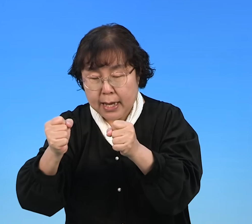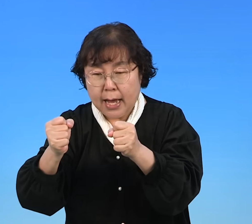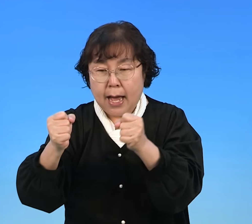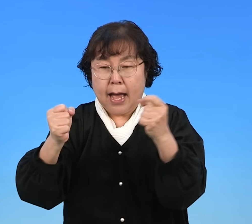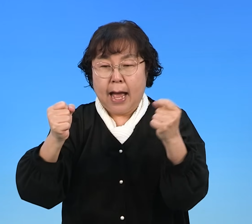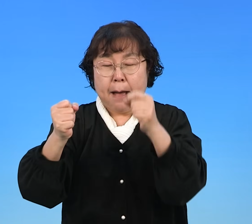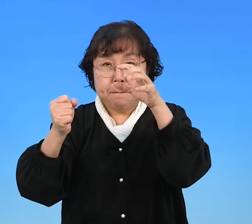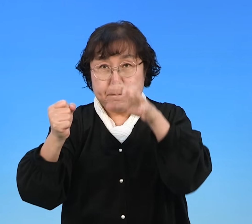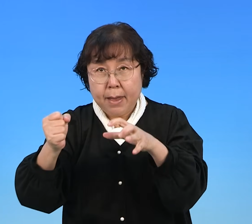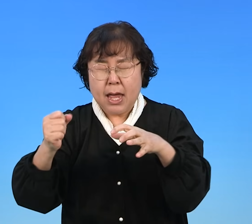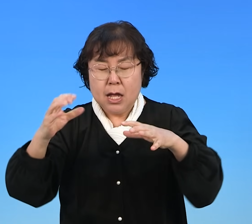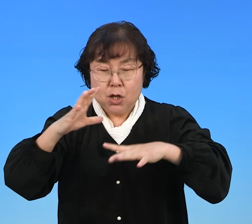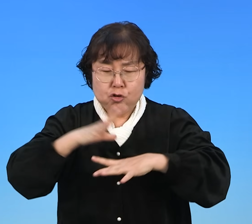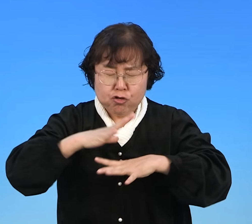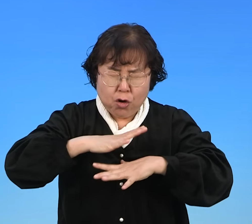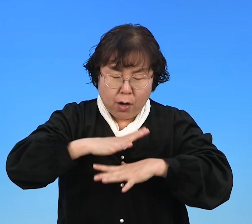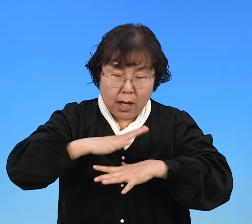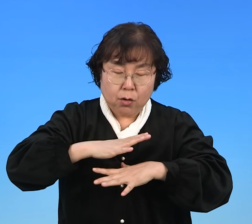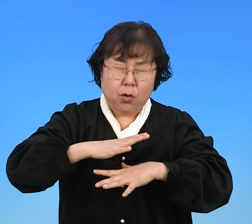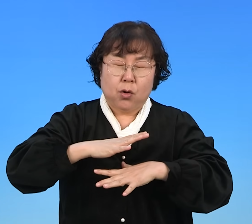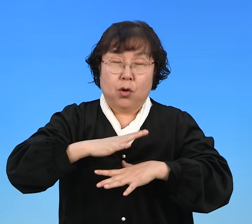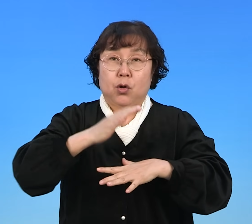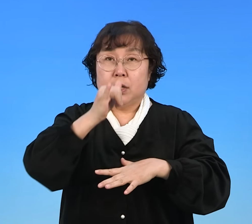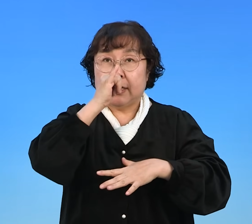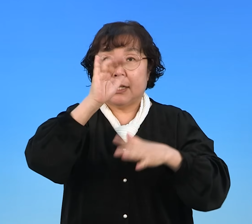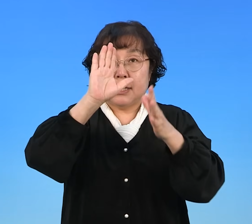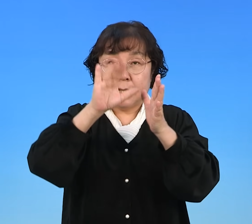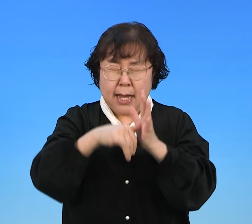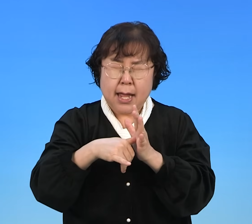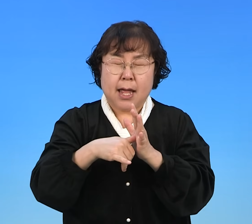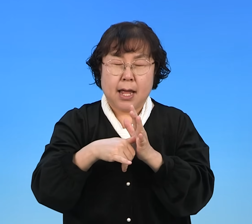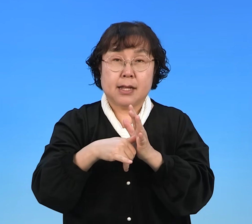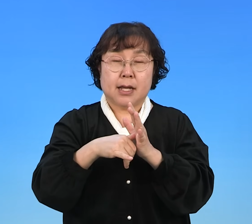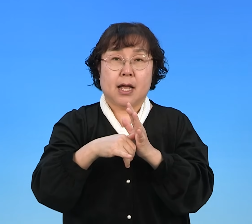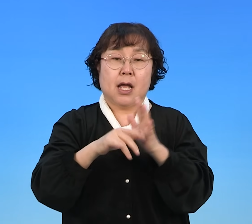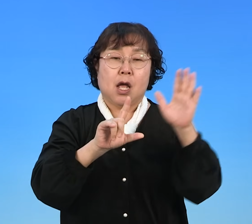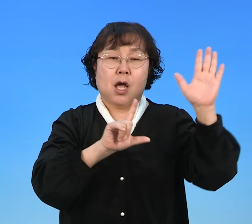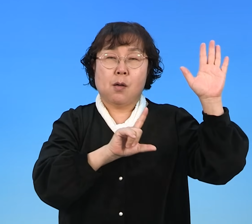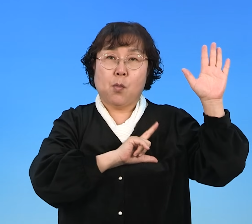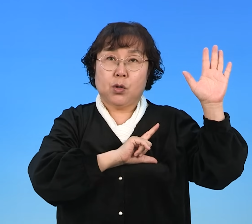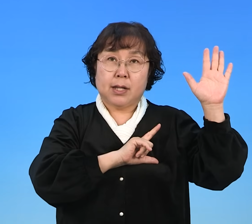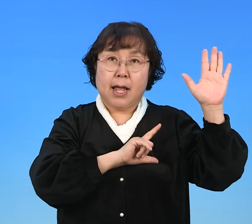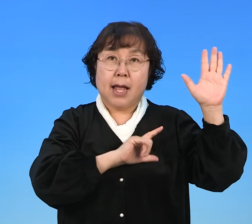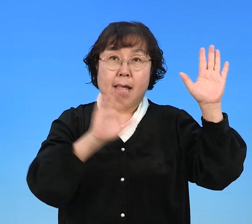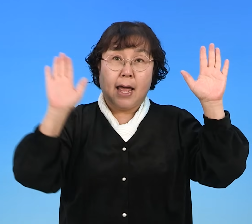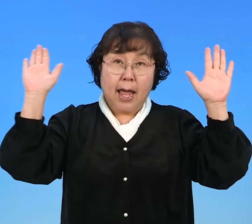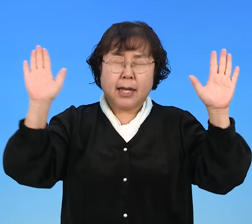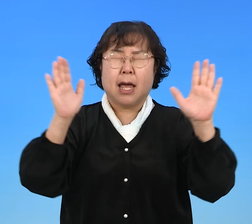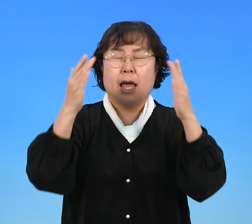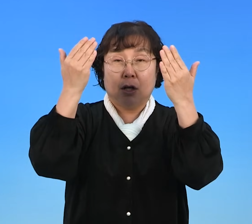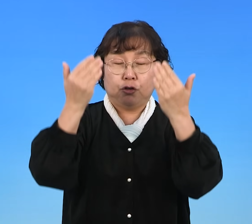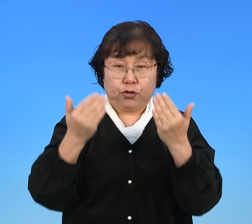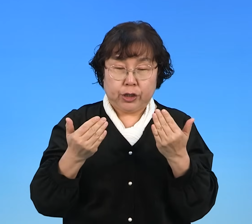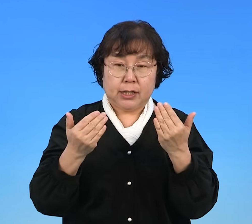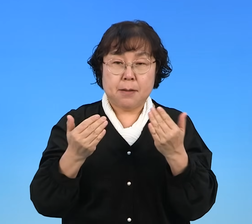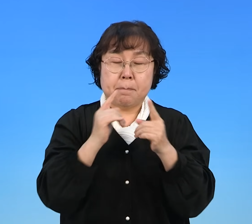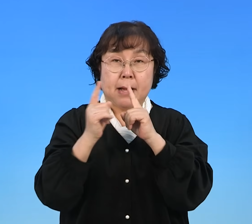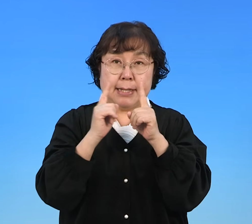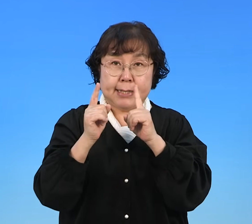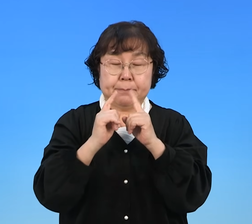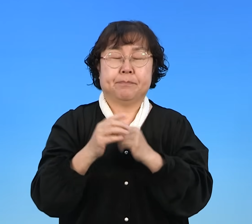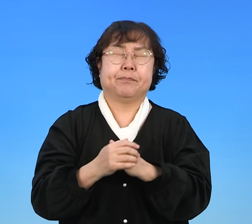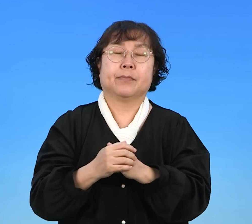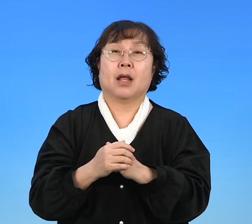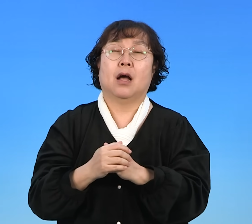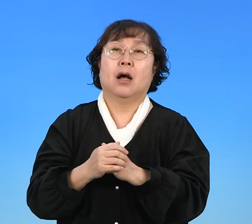어떤 말씀을 주시느냐, 굉장히 의미 있는 말씀을 주십니다. 자, 출애굽기 20장 20절이 바로 그런 상황에서 주신 말입니다.